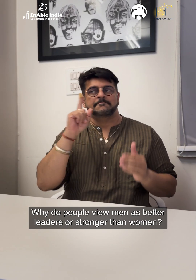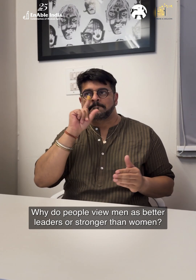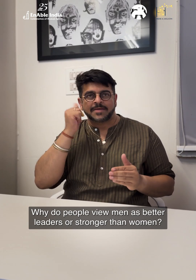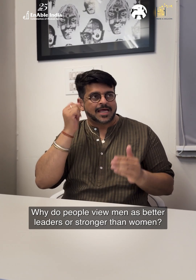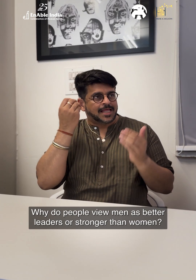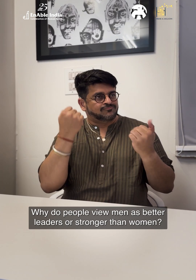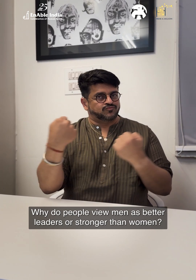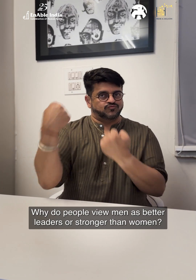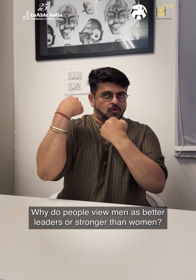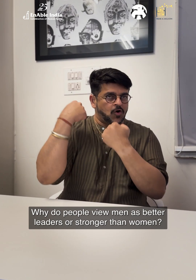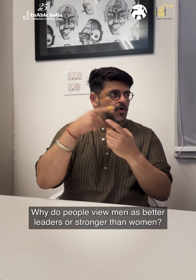हैं?